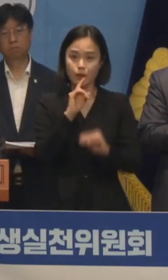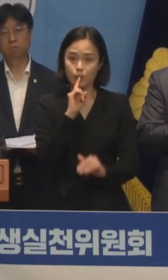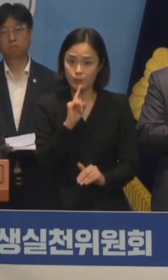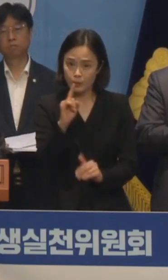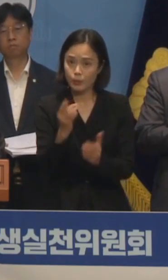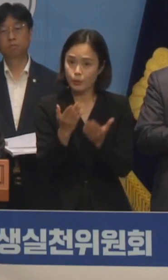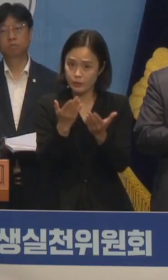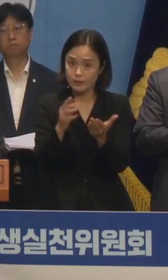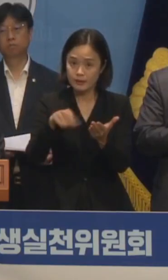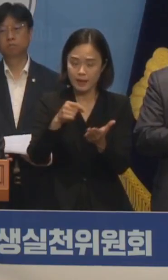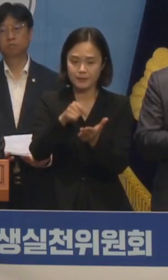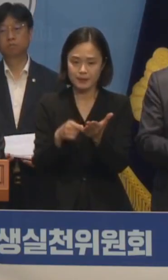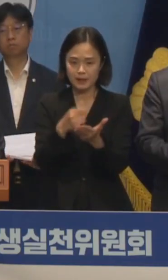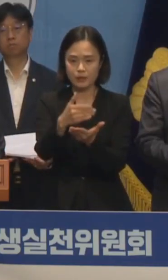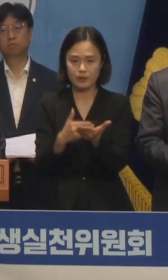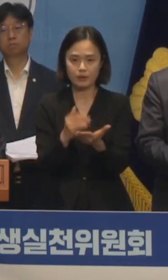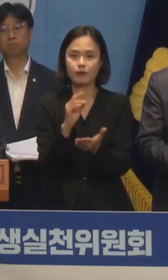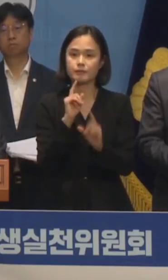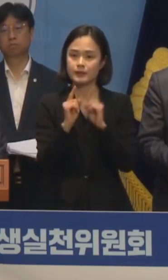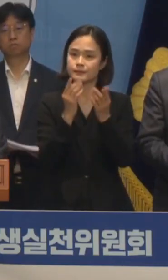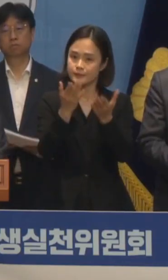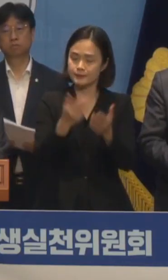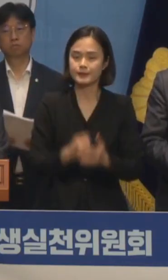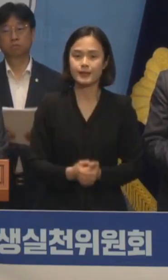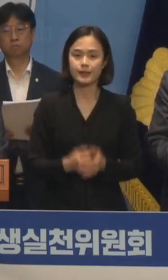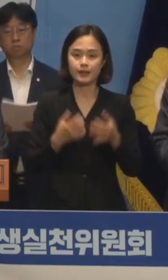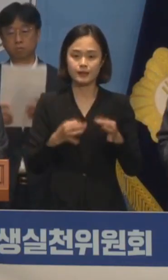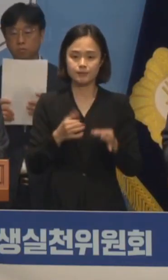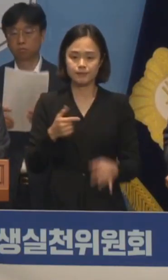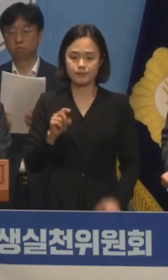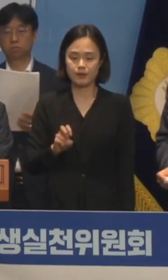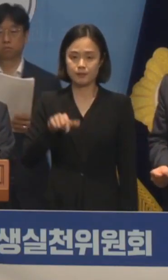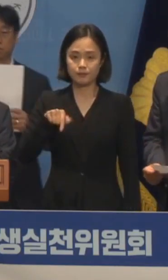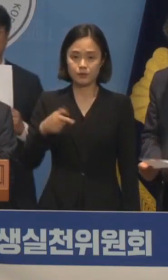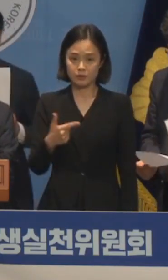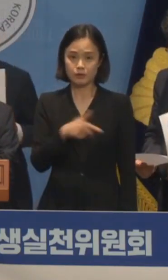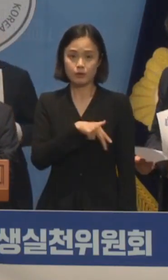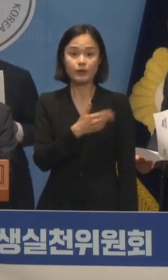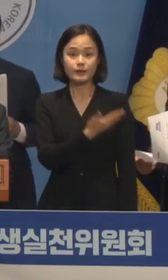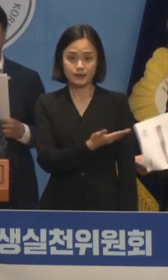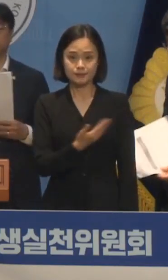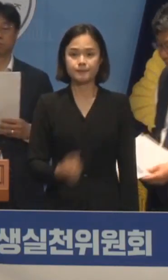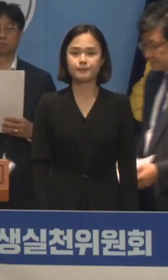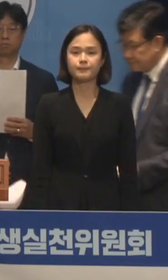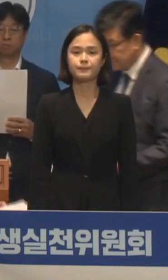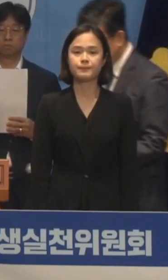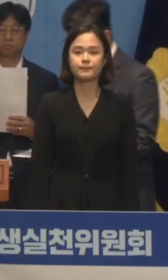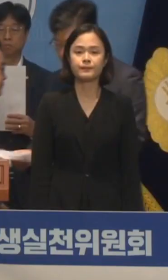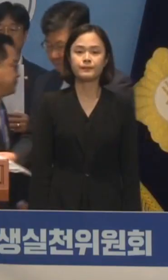성명서를 낭독하도록 하겠습니다. 먼저 김남근 의원님 경과보고 있겠습니다.